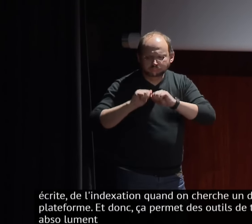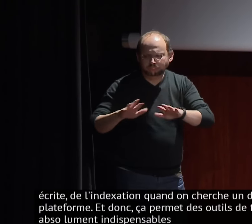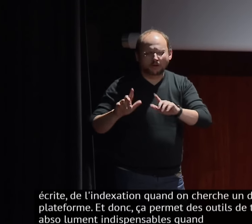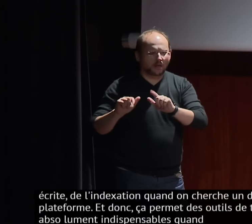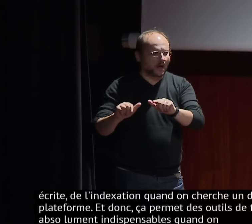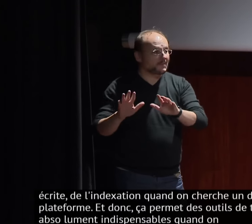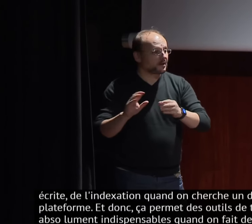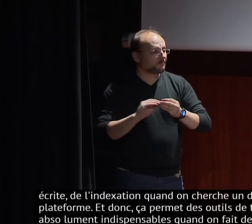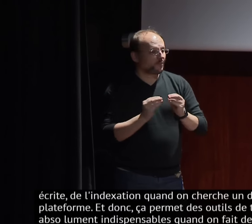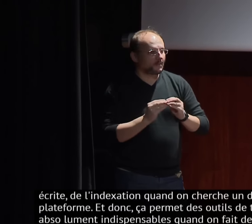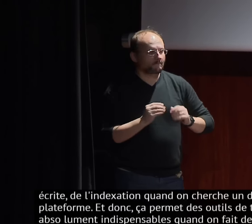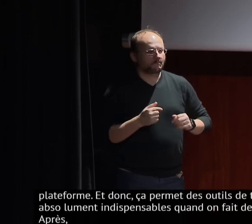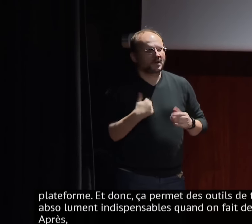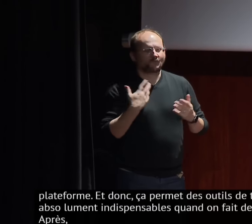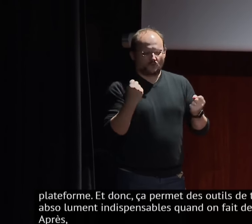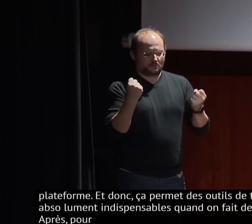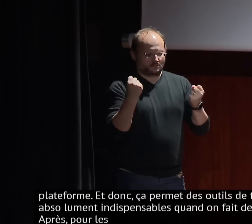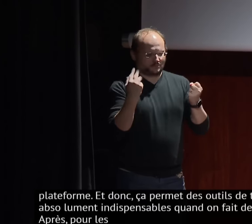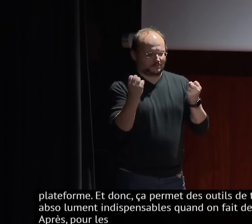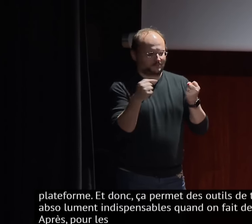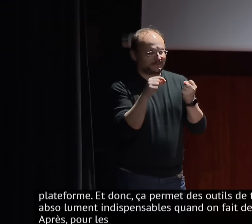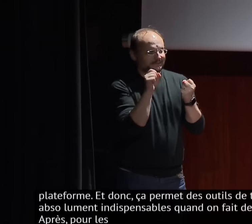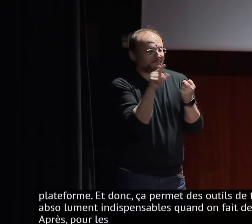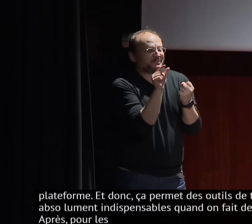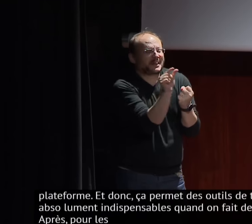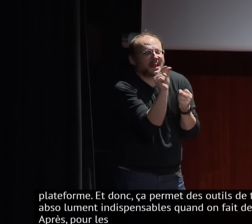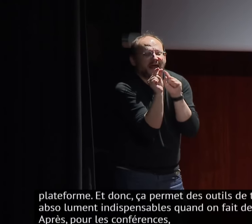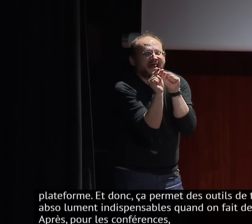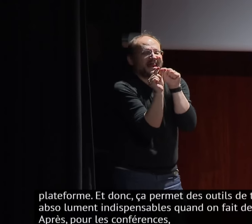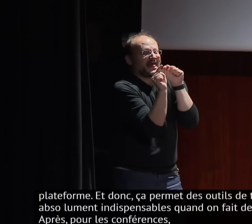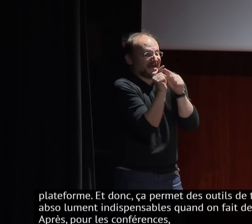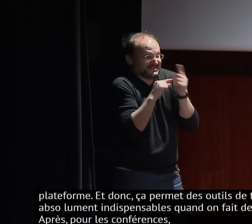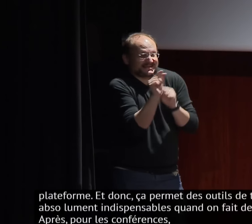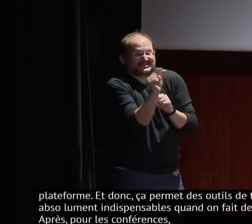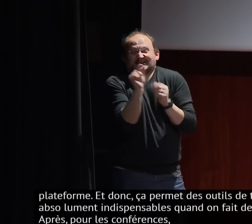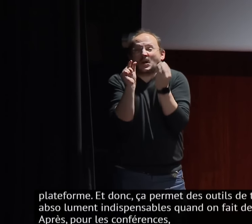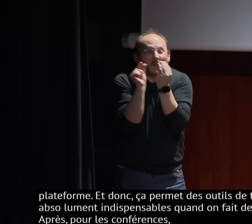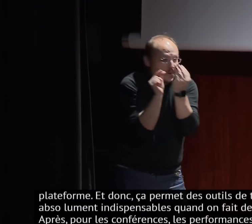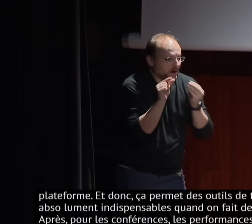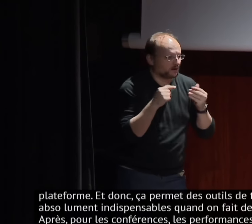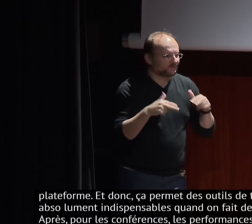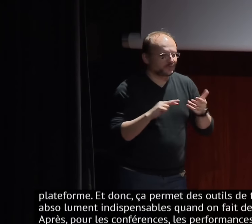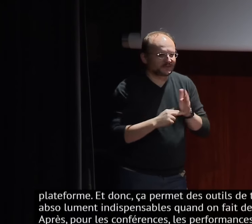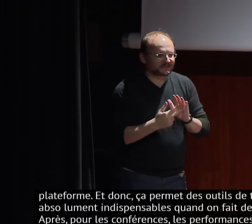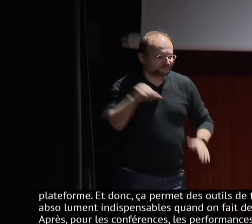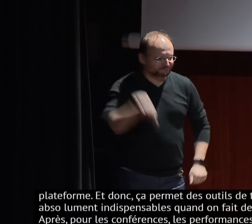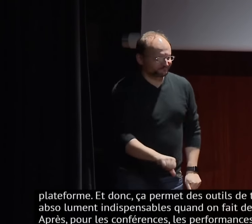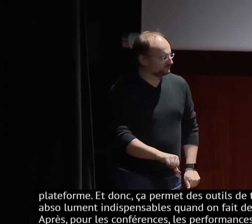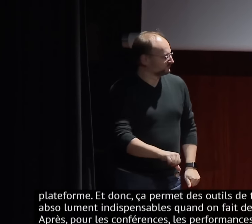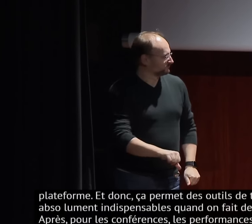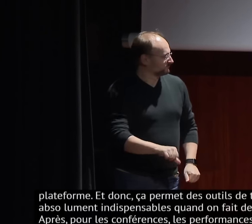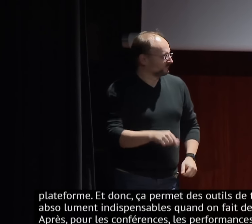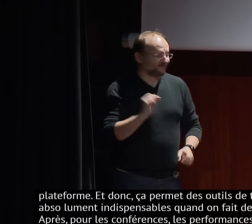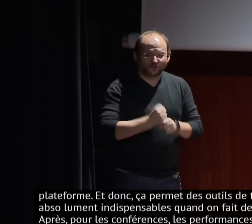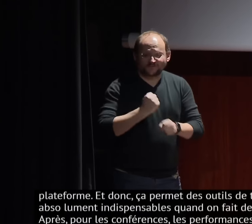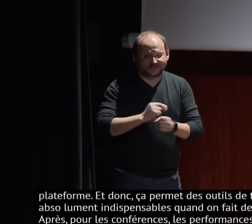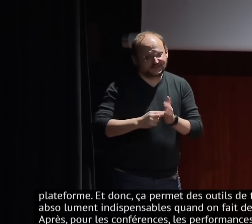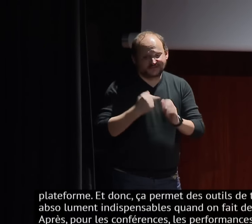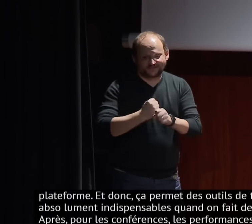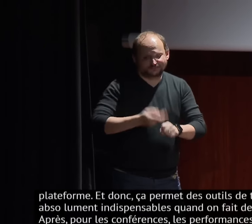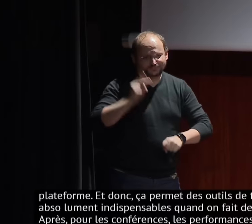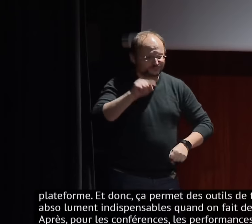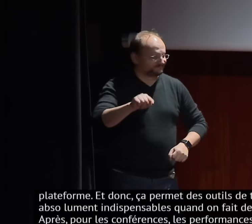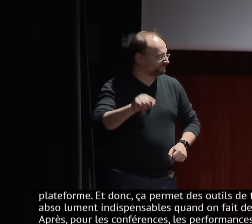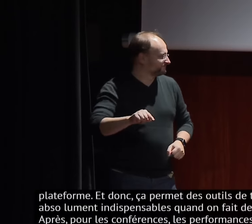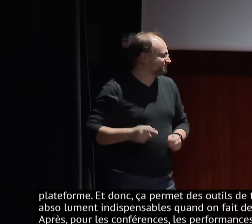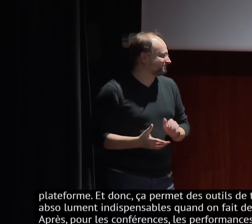sûr, pour les conférences, les performances, tout ça, ça évolue, mais n'empêche que si